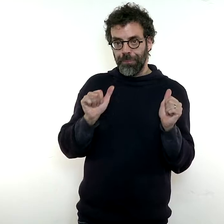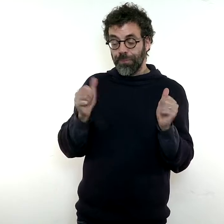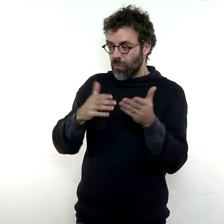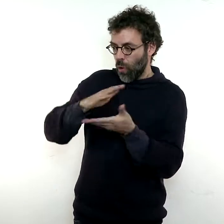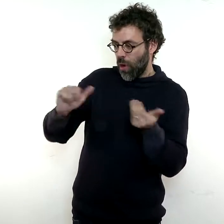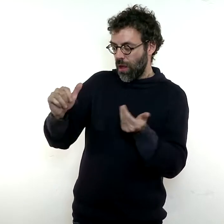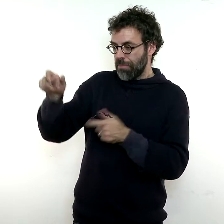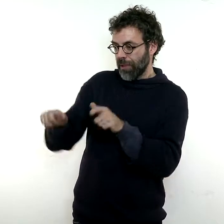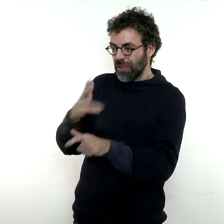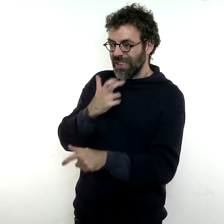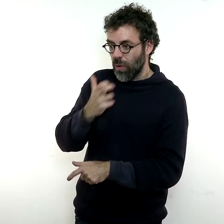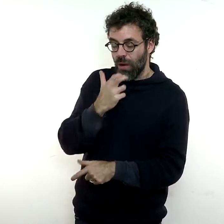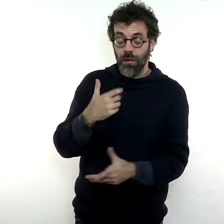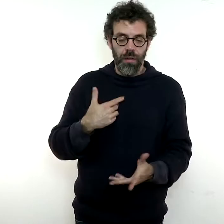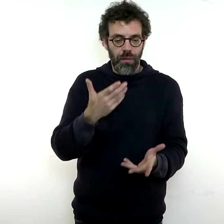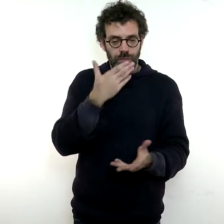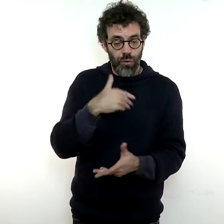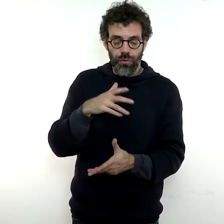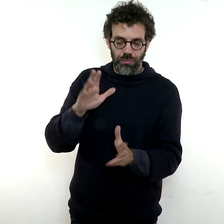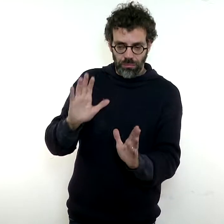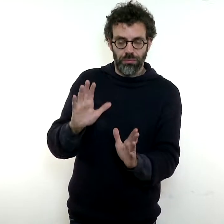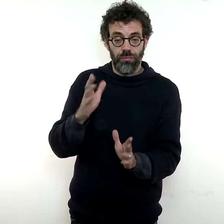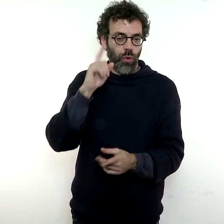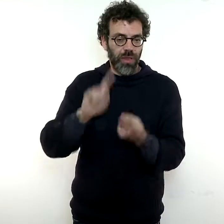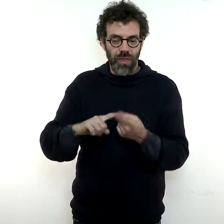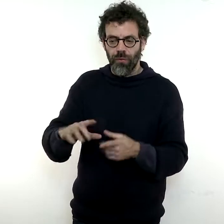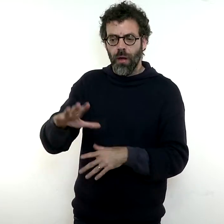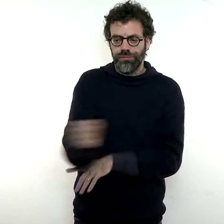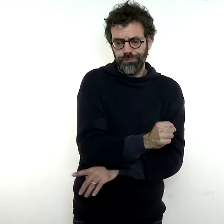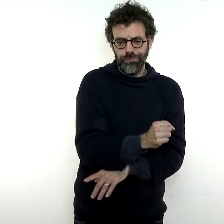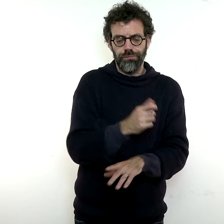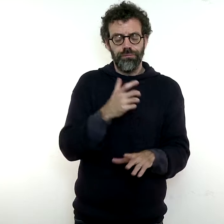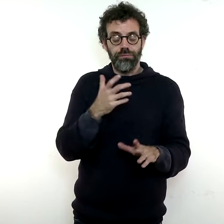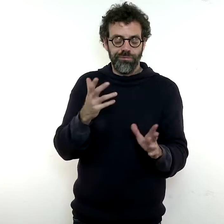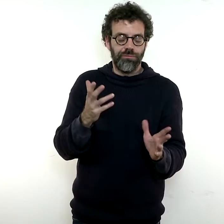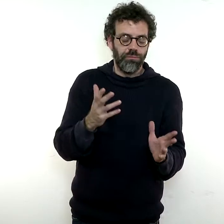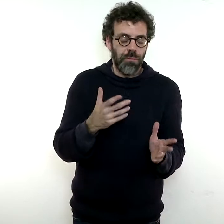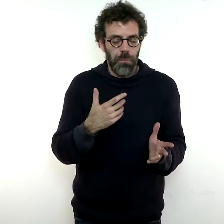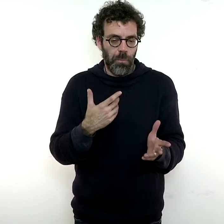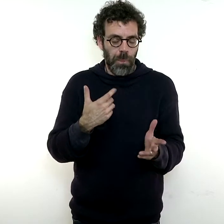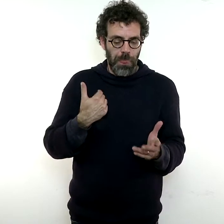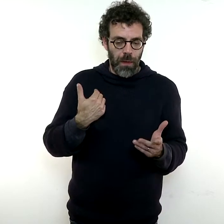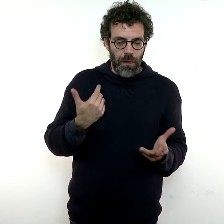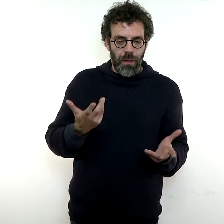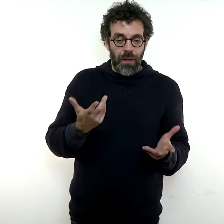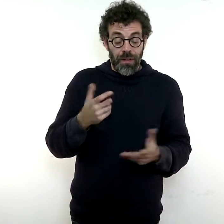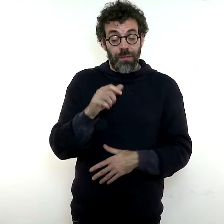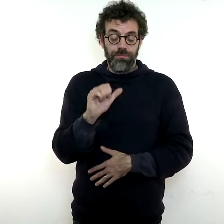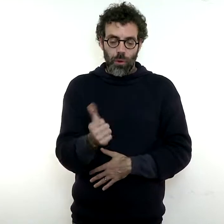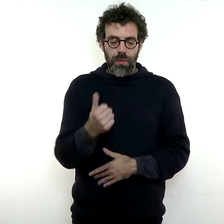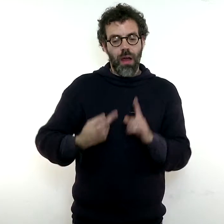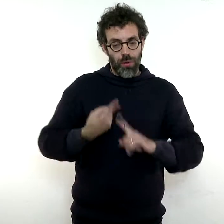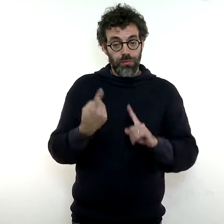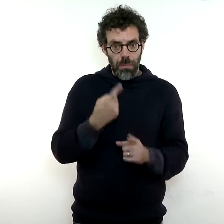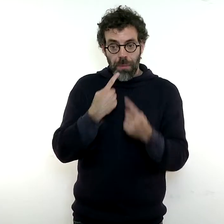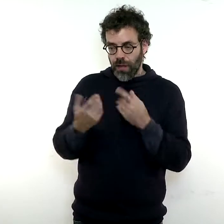dire poliment. Et je crois que c'est quelque chose à souligner, le premier budget participatif de la ville de Montpellier. Et puis, le deuxième chose que je